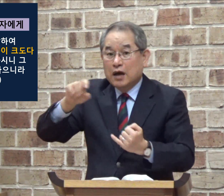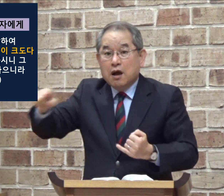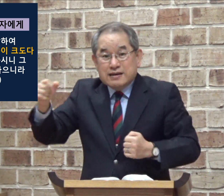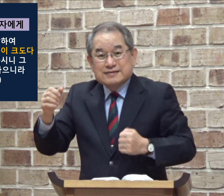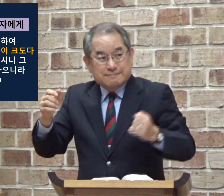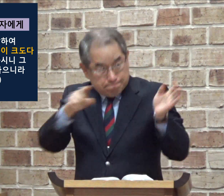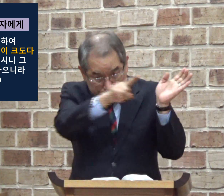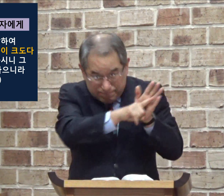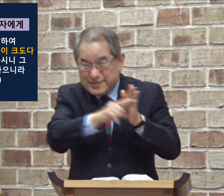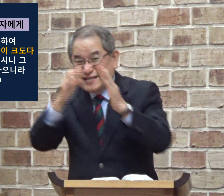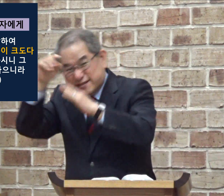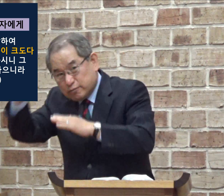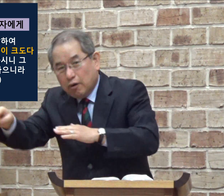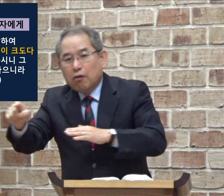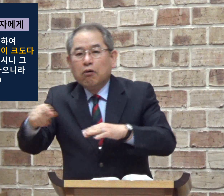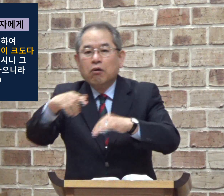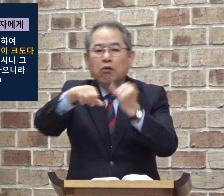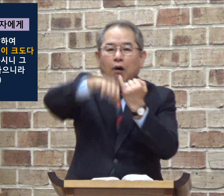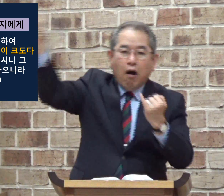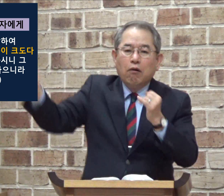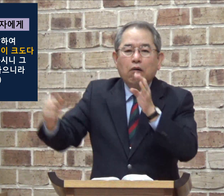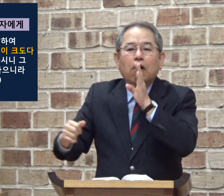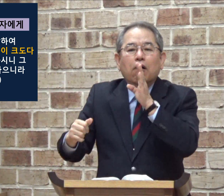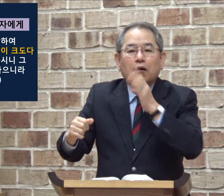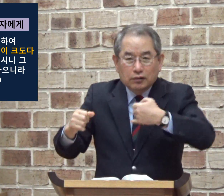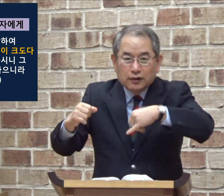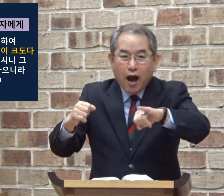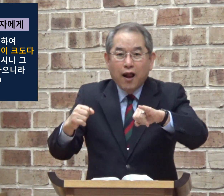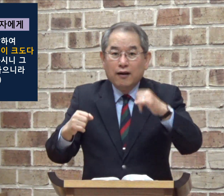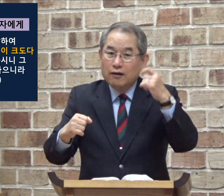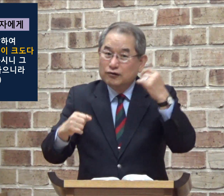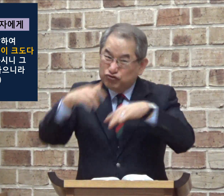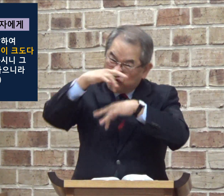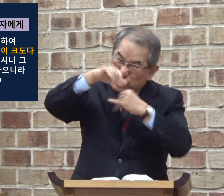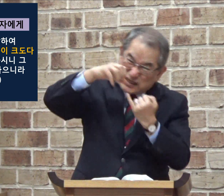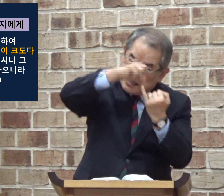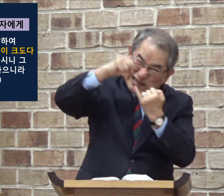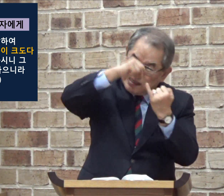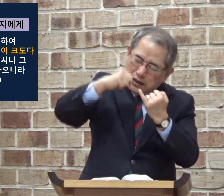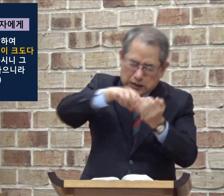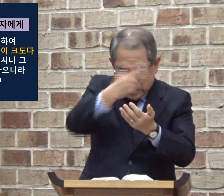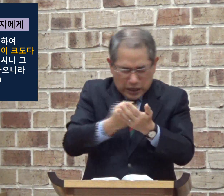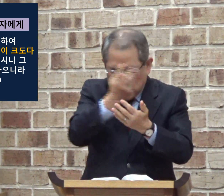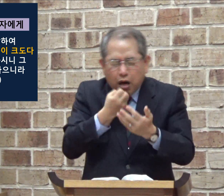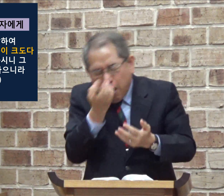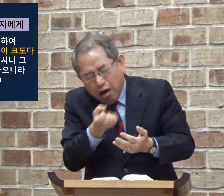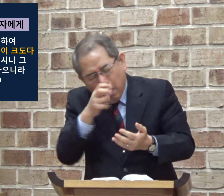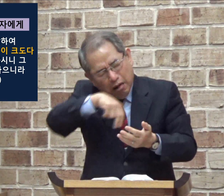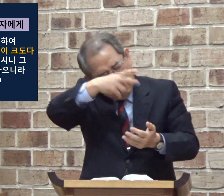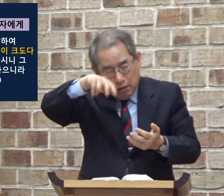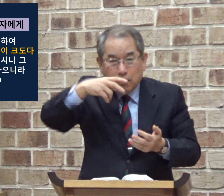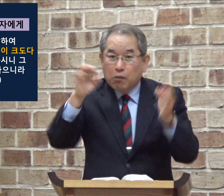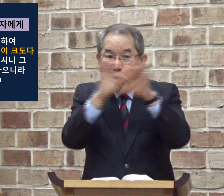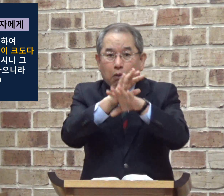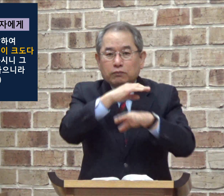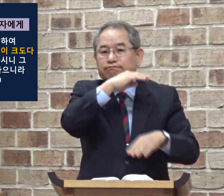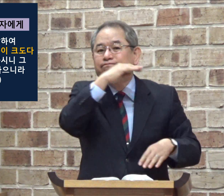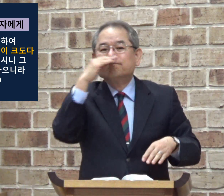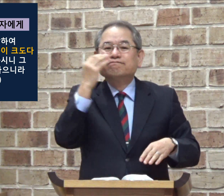크도다 내 소원대로 되리라 하시니 그때로부터 그의 딸이 나으니라.